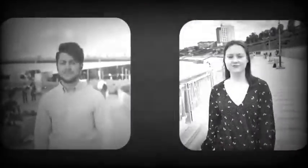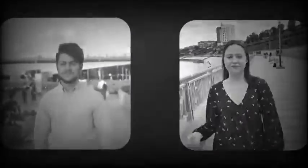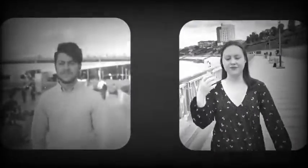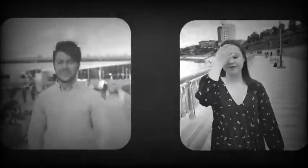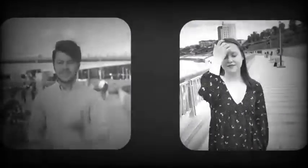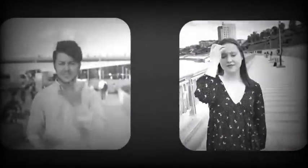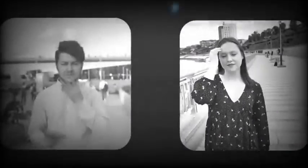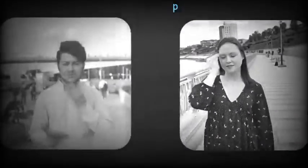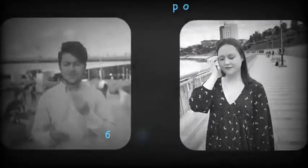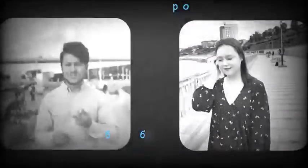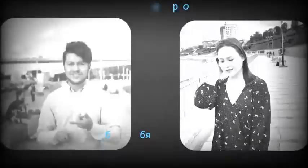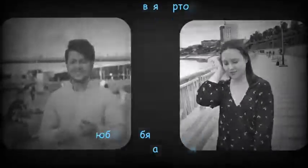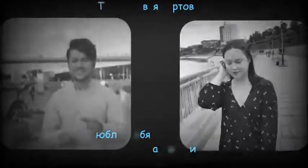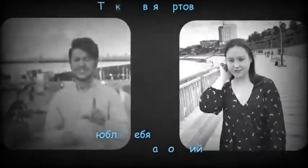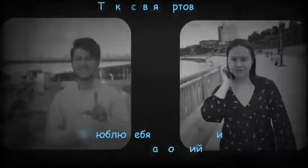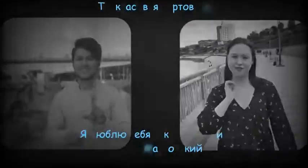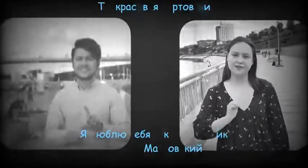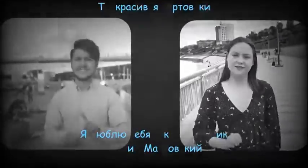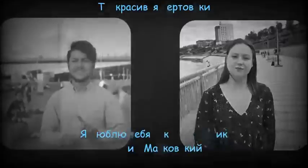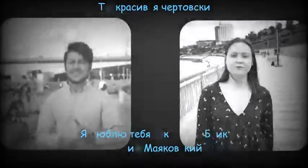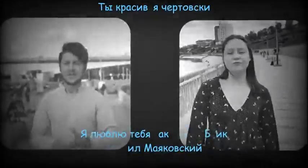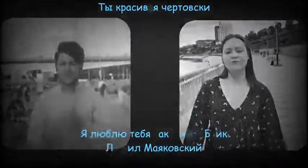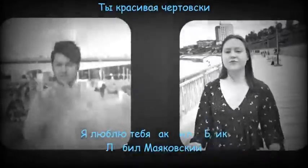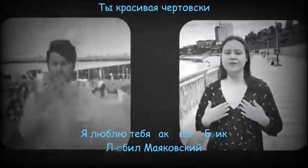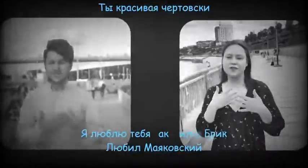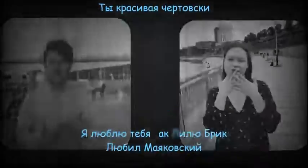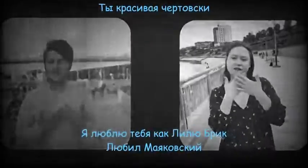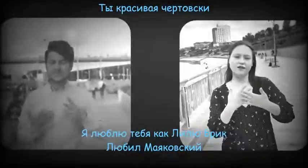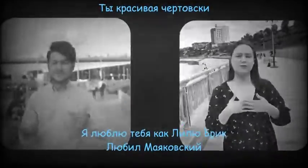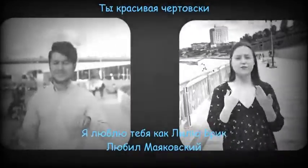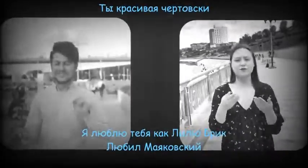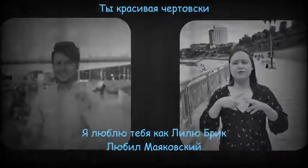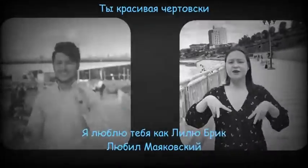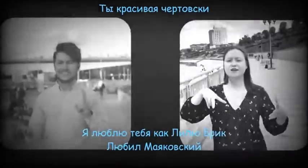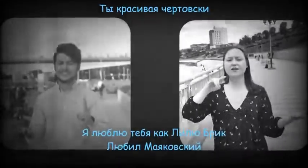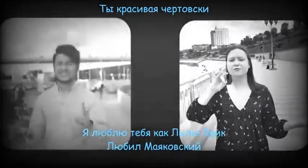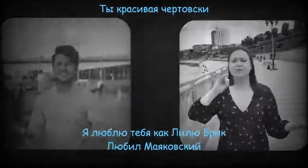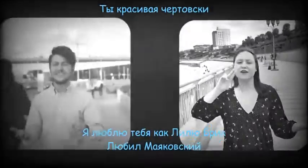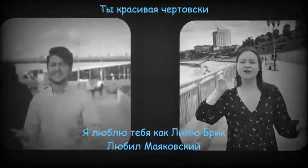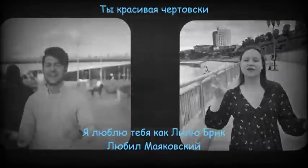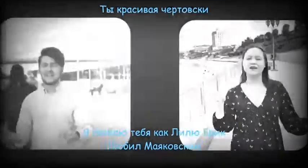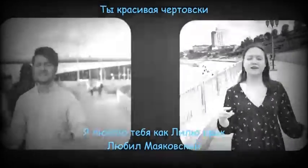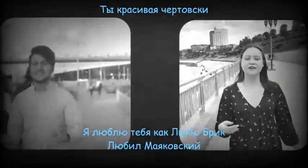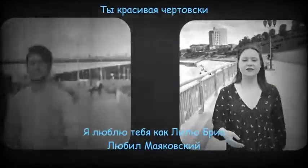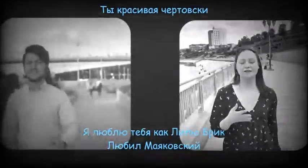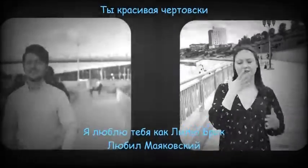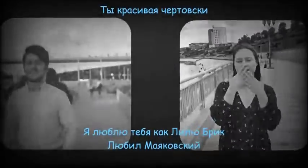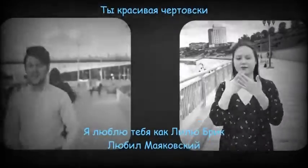Ты красивая чертовски, я люблю тебя, как Лилю Брик